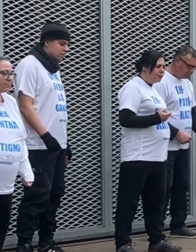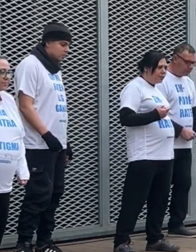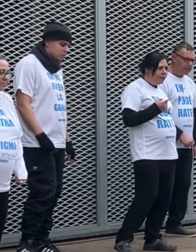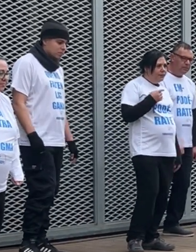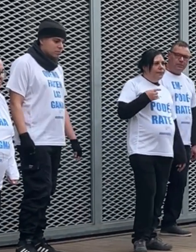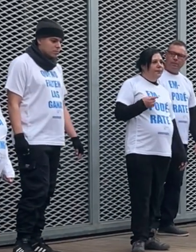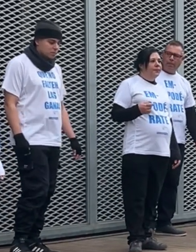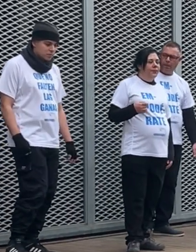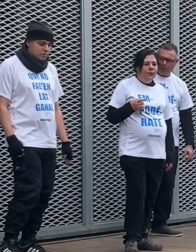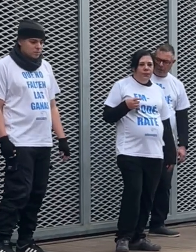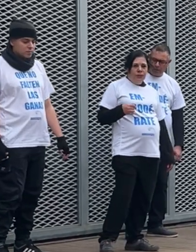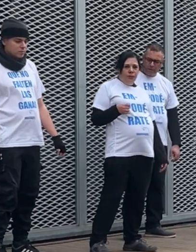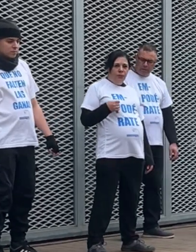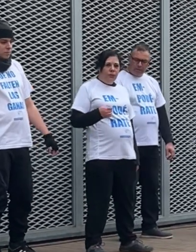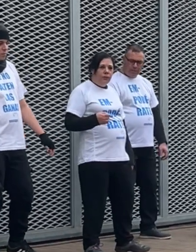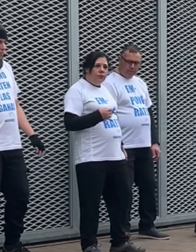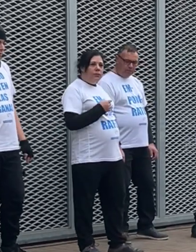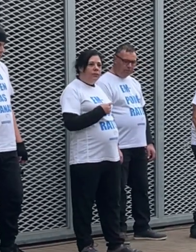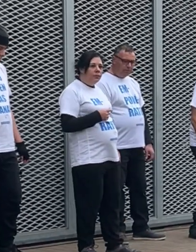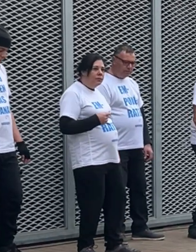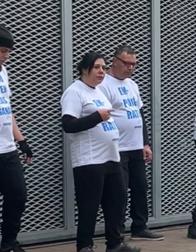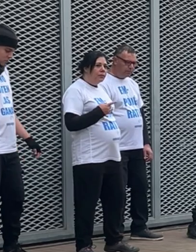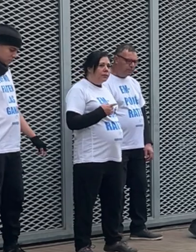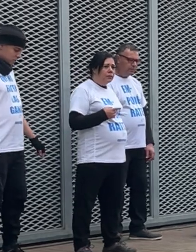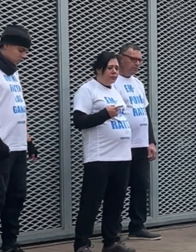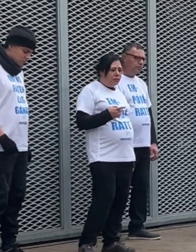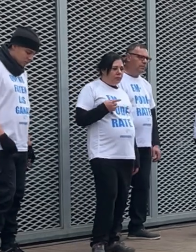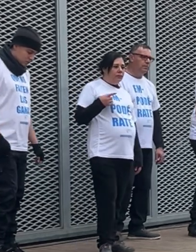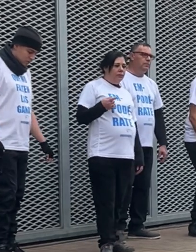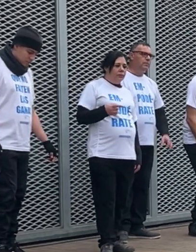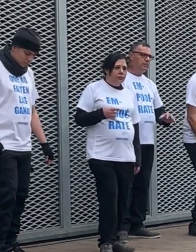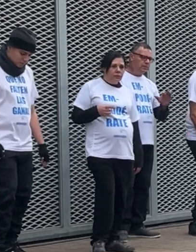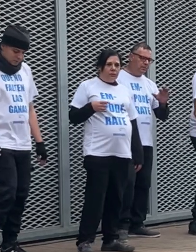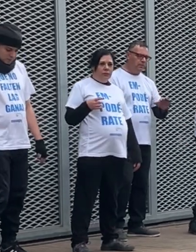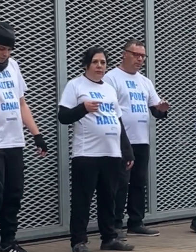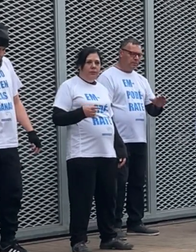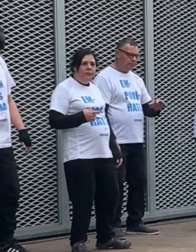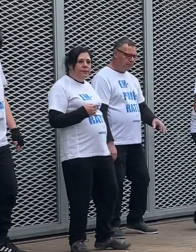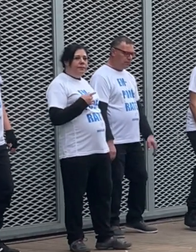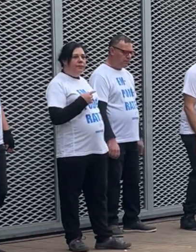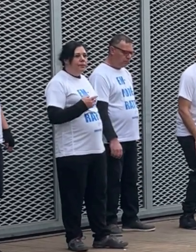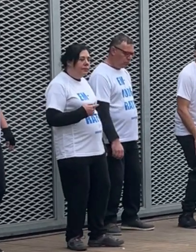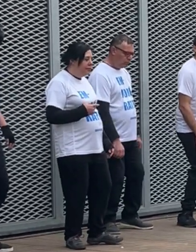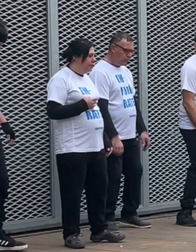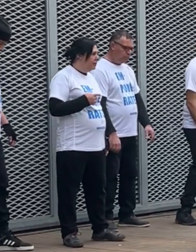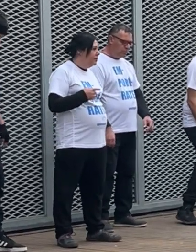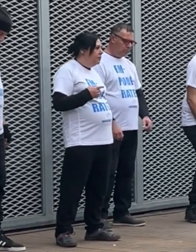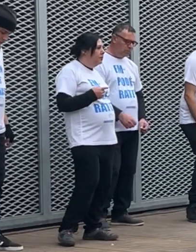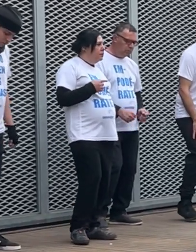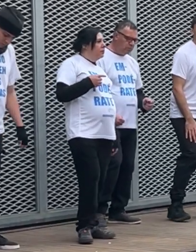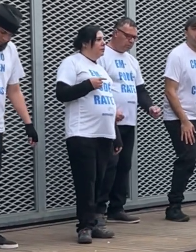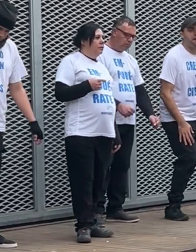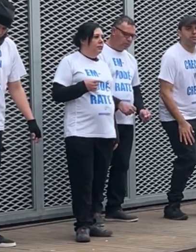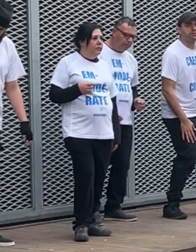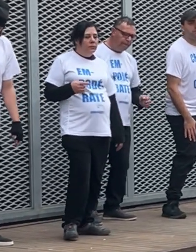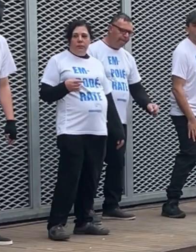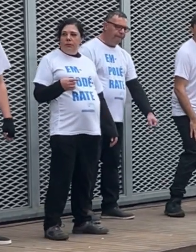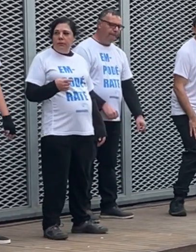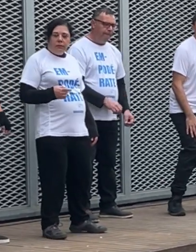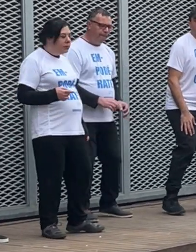mucho tiempo das un paso adelante, rehaces tu vida en un instante, año tras año,